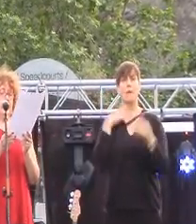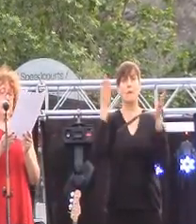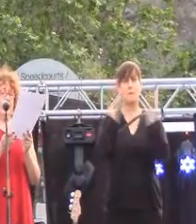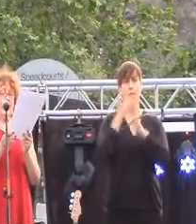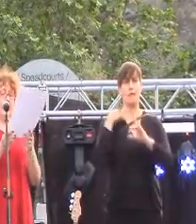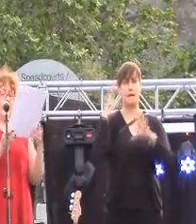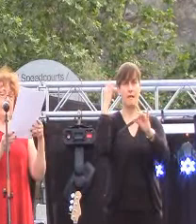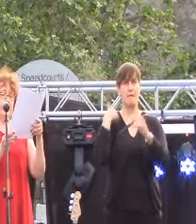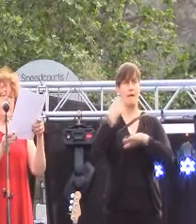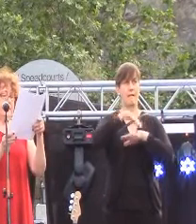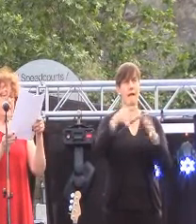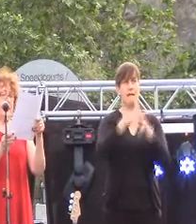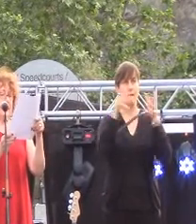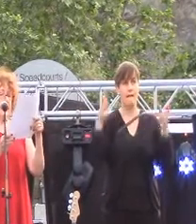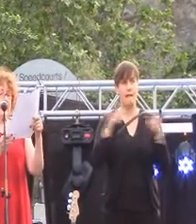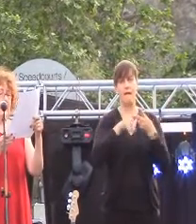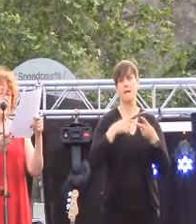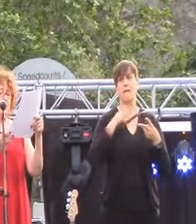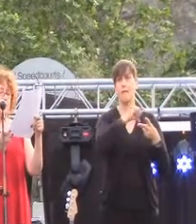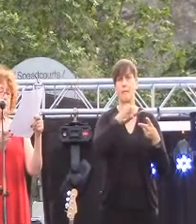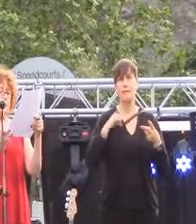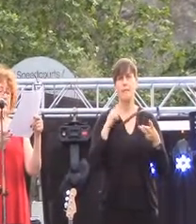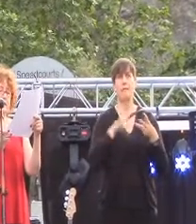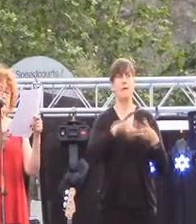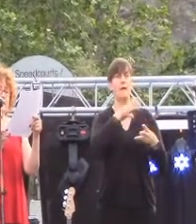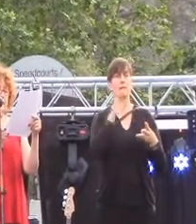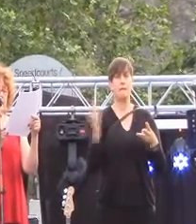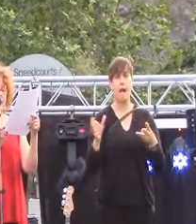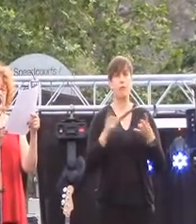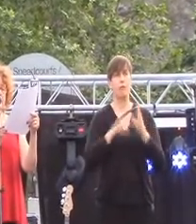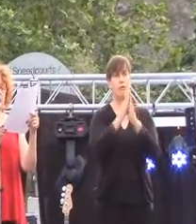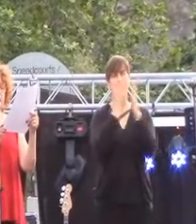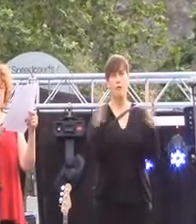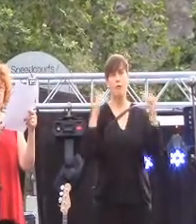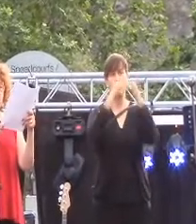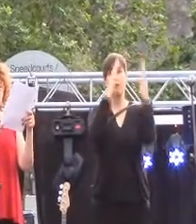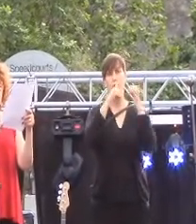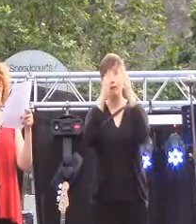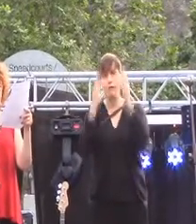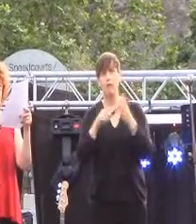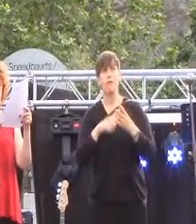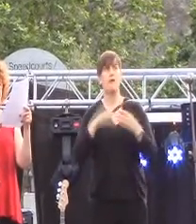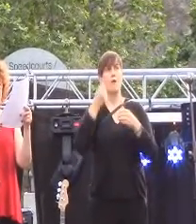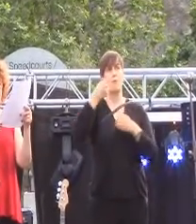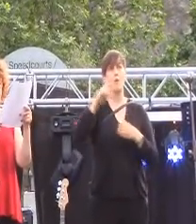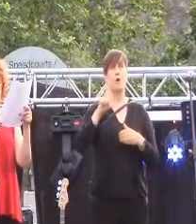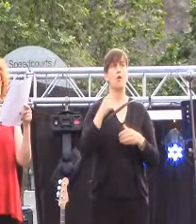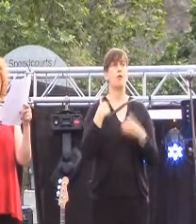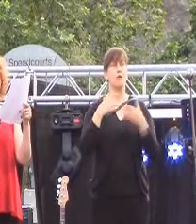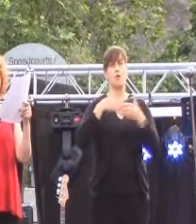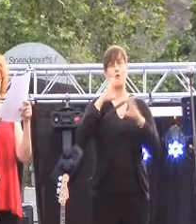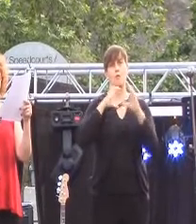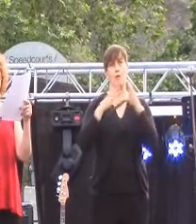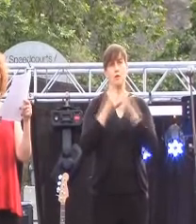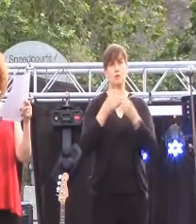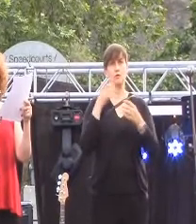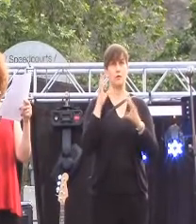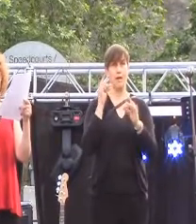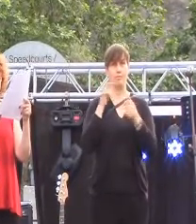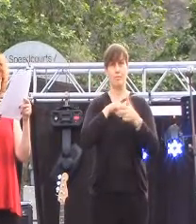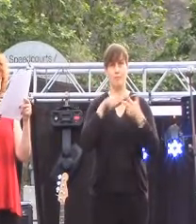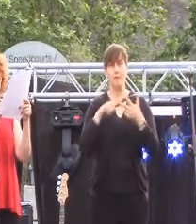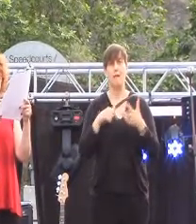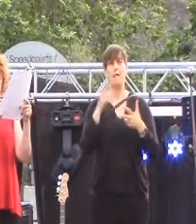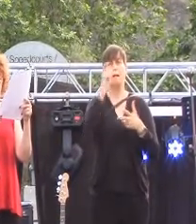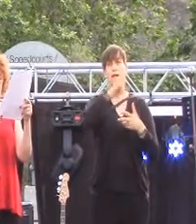Gràcia, Carrer Gran, l'Independent, la ràdio, butlletins d'entitats, el blog de Comunicadores amb Gràcia, el blog